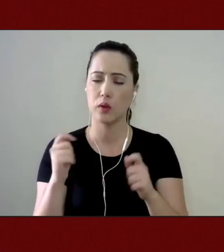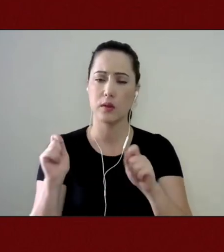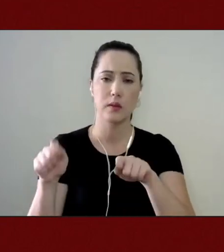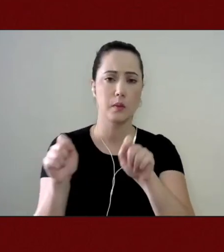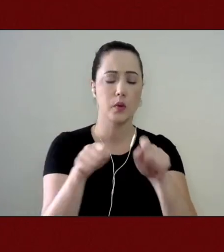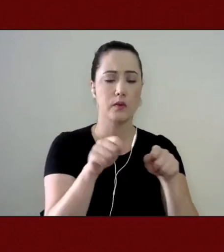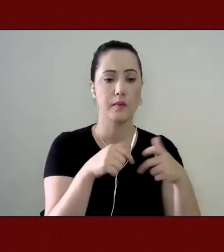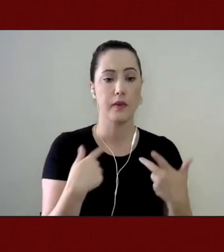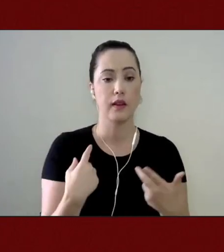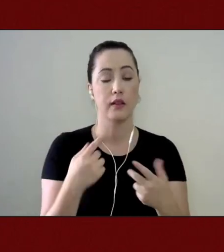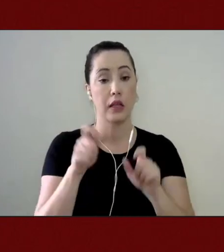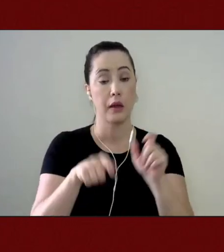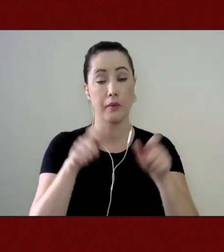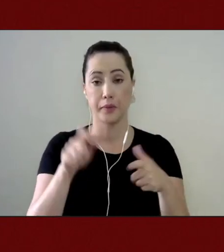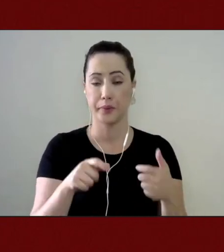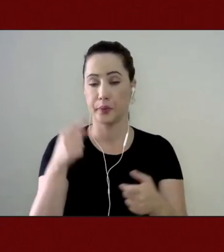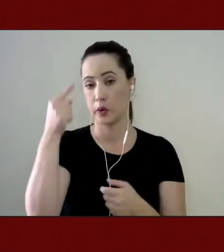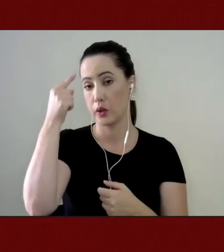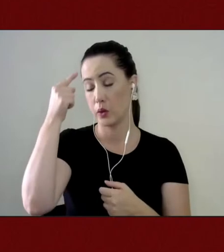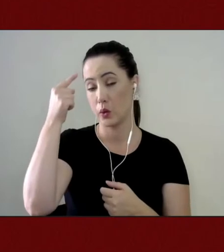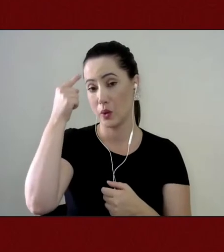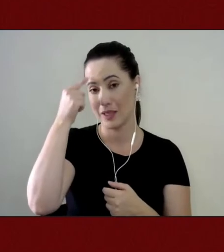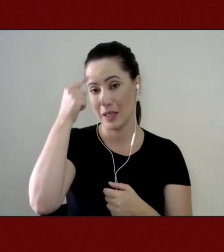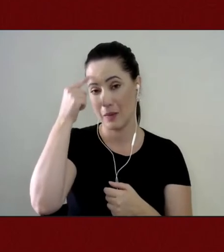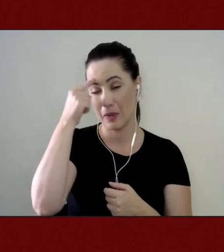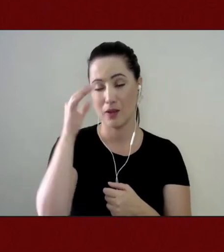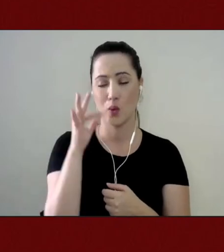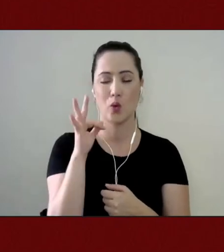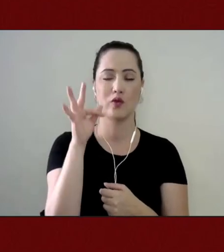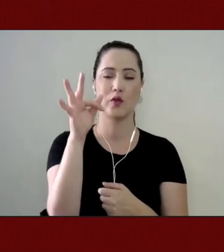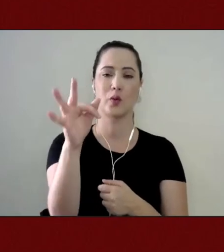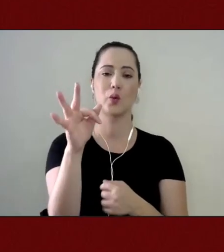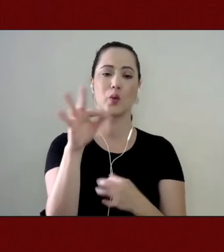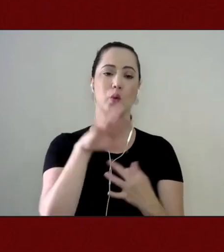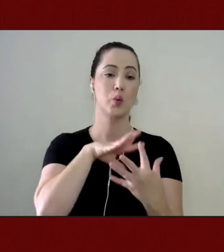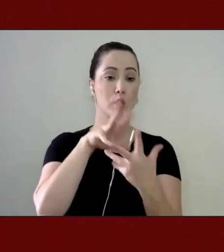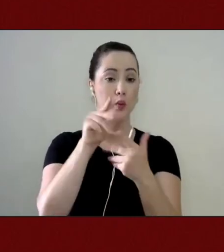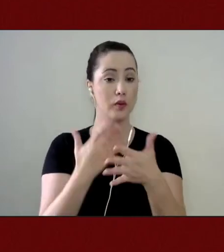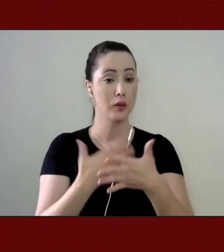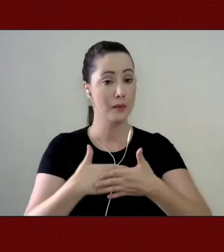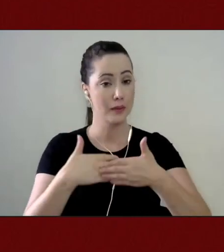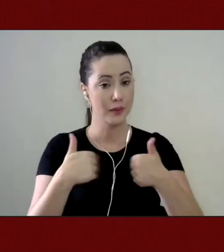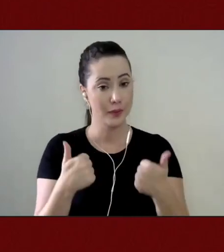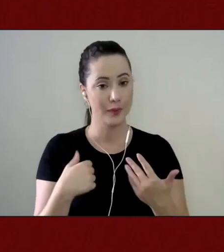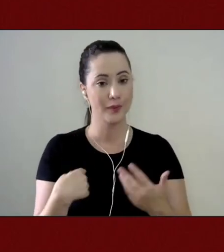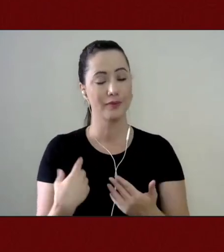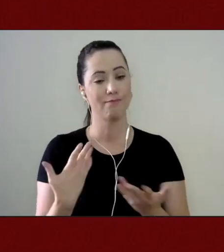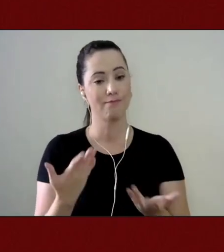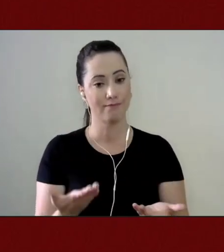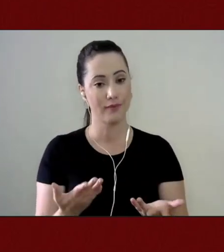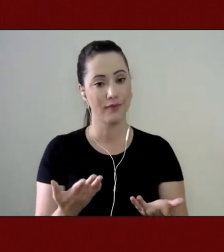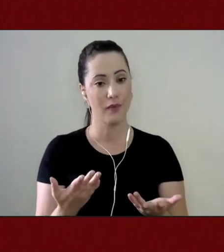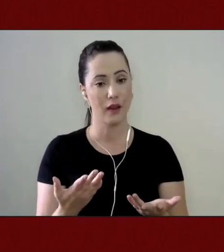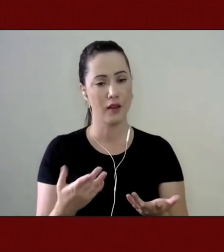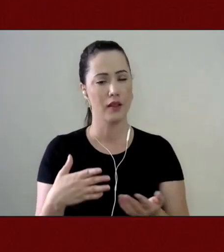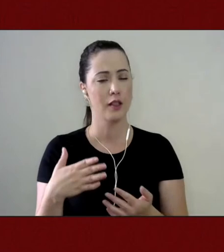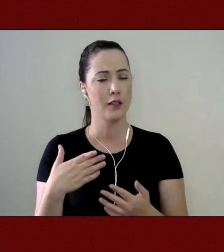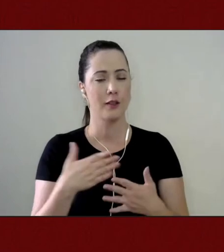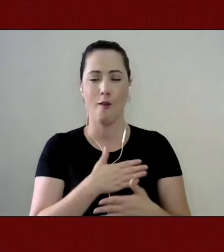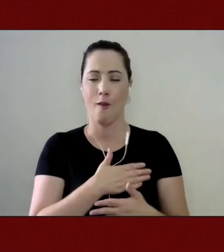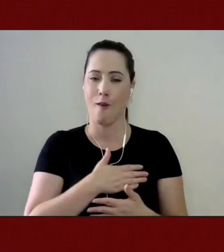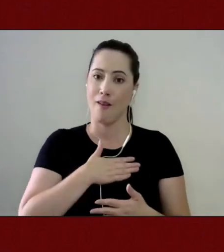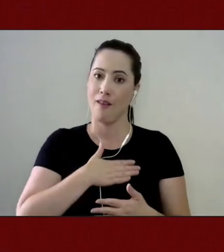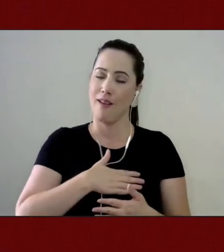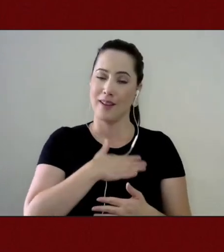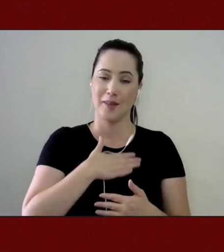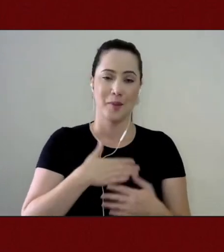que pensa para frente, pensa no mundo melhor. Então, é um grande prazer estar aqui hoje